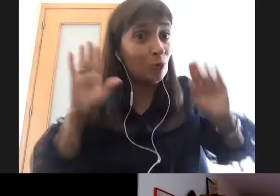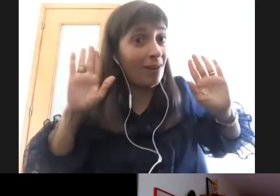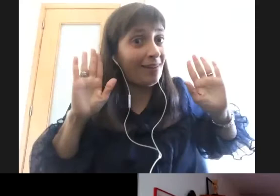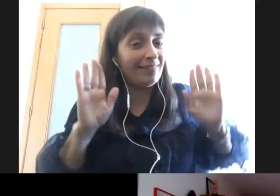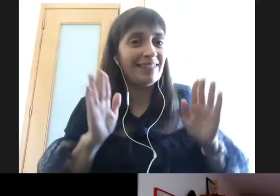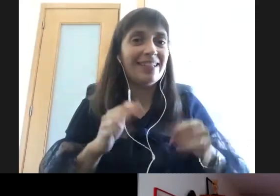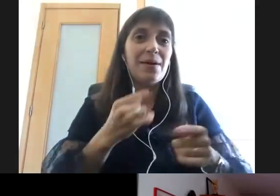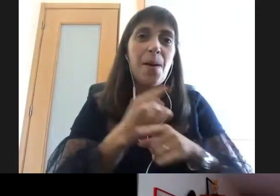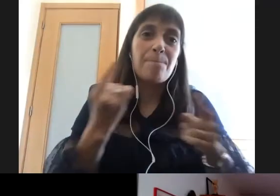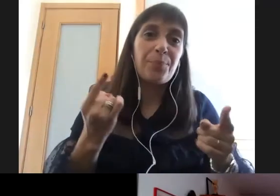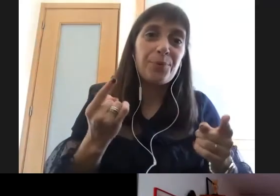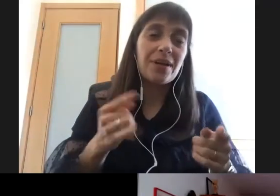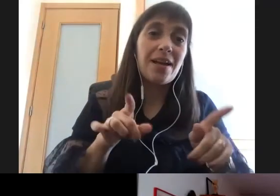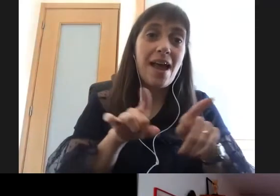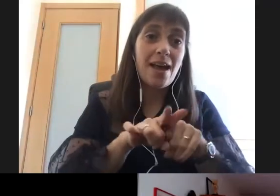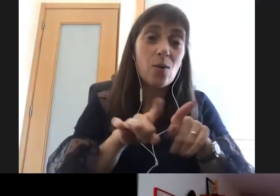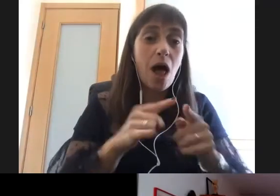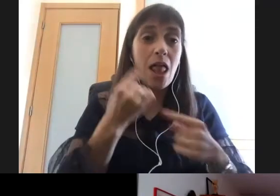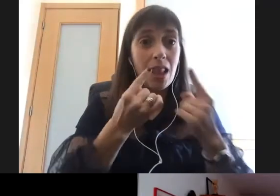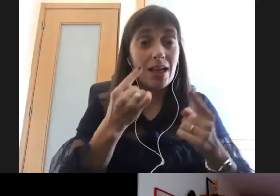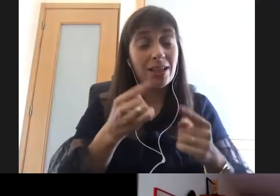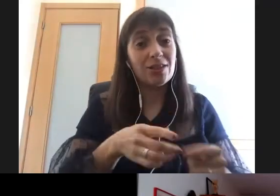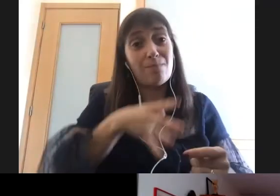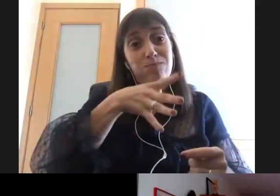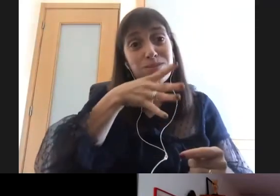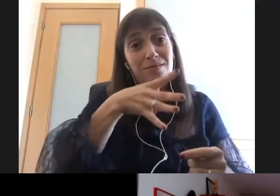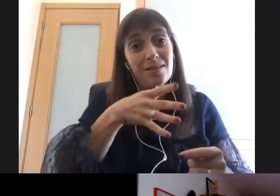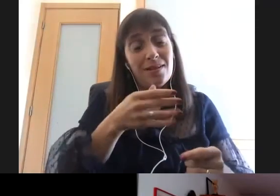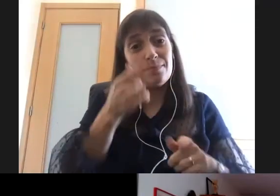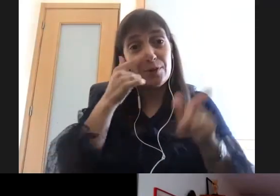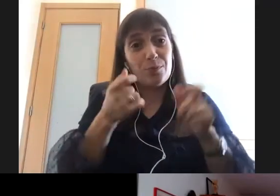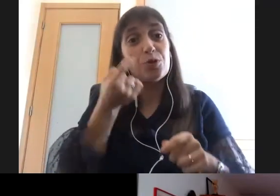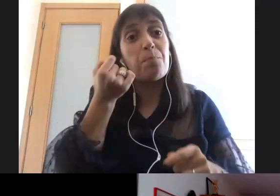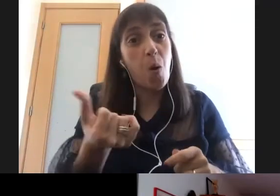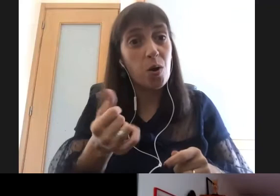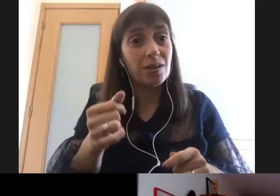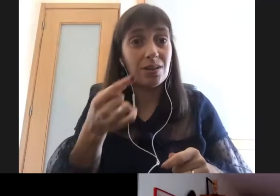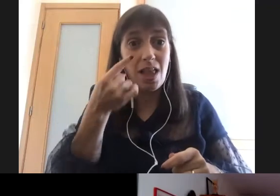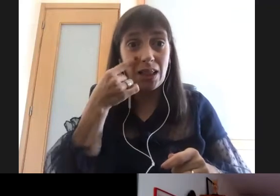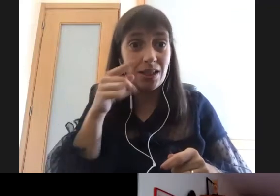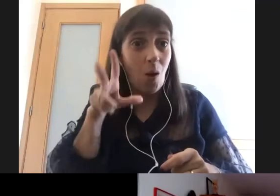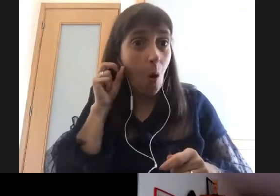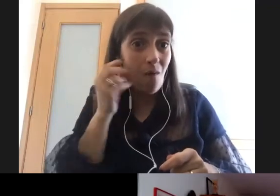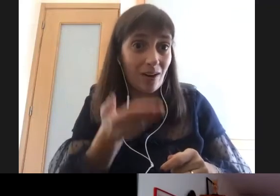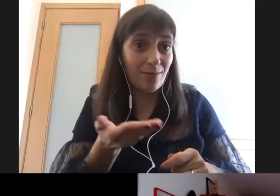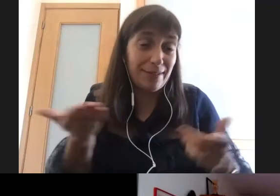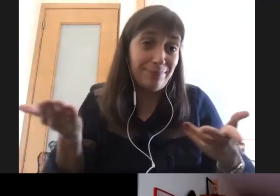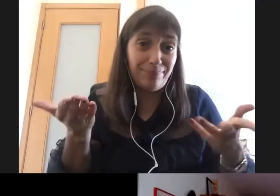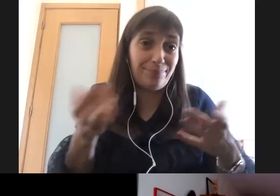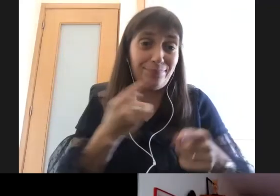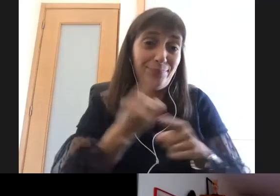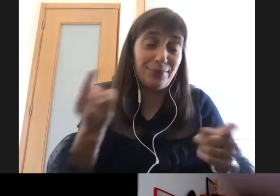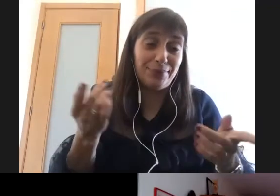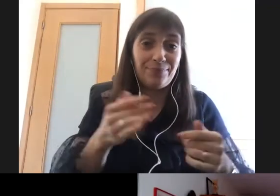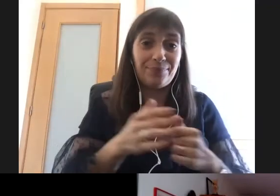É quando muito alguém que está pregando no deserto, há poucas pessoas de centro, digamos assim, pelo menos uma opinião